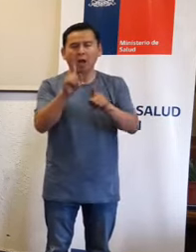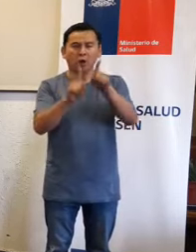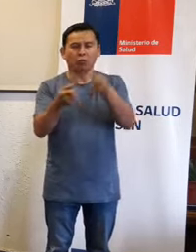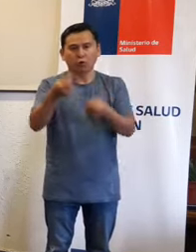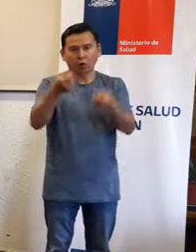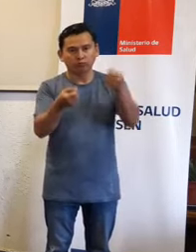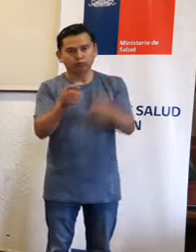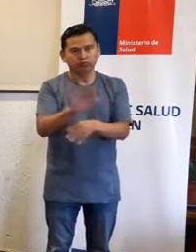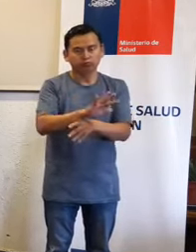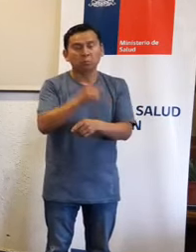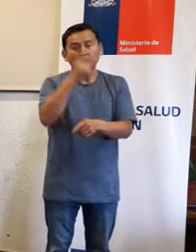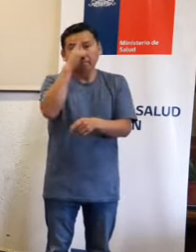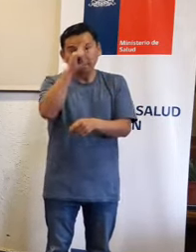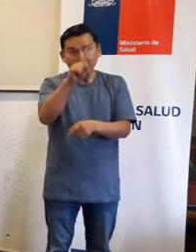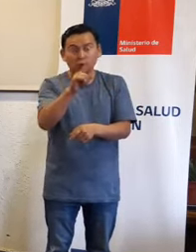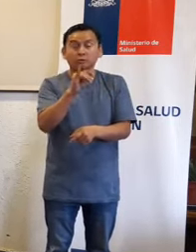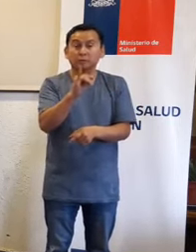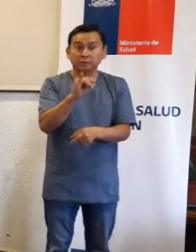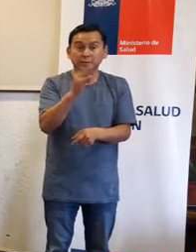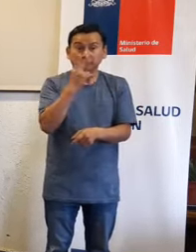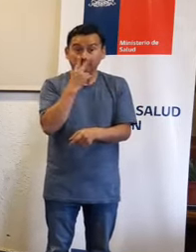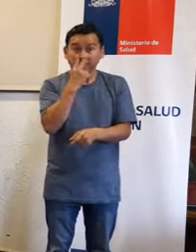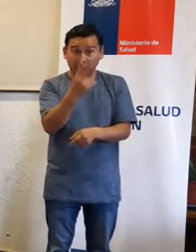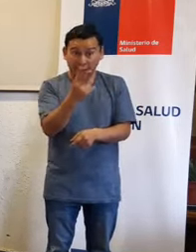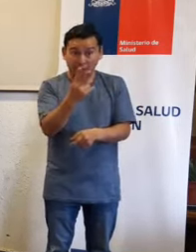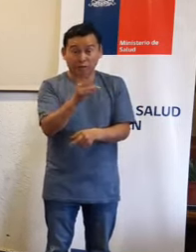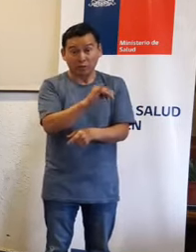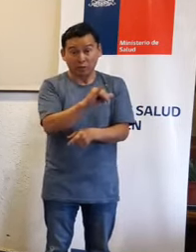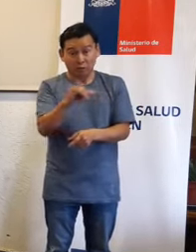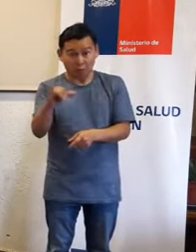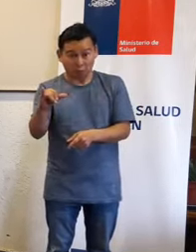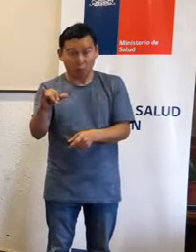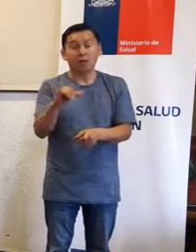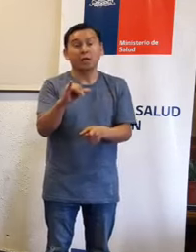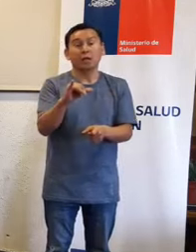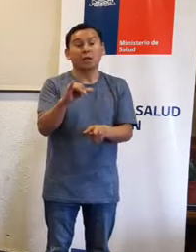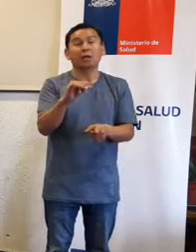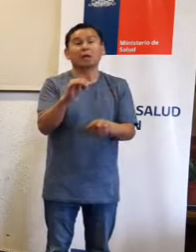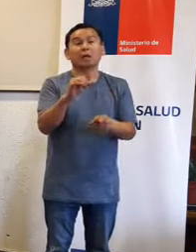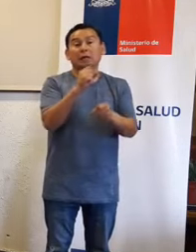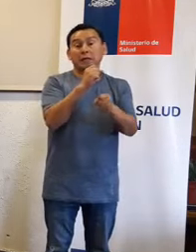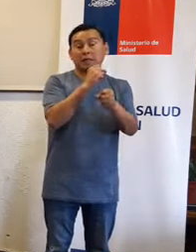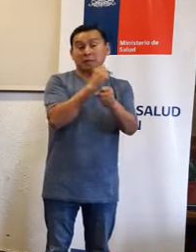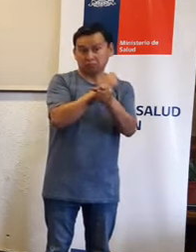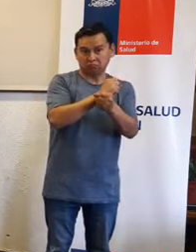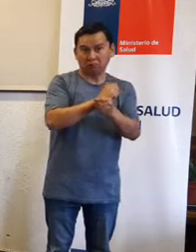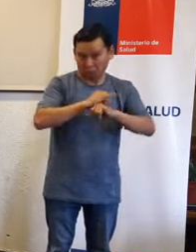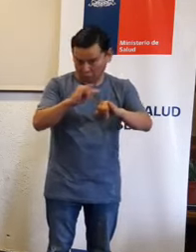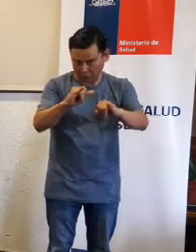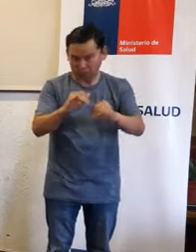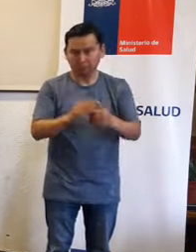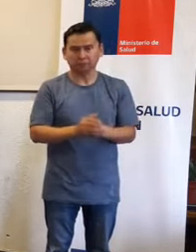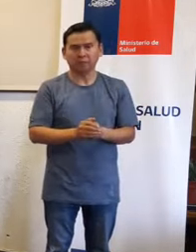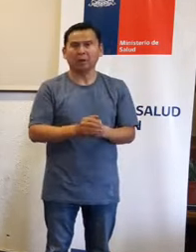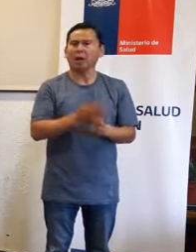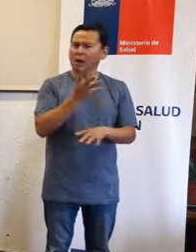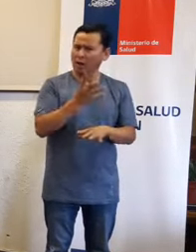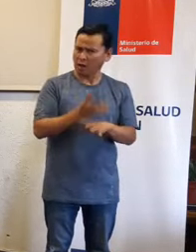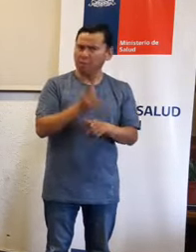conductores. Pero, sin embargo, como lo veremos en el reporte que entregará el jefe, el general de zona, hubo una cantidad